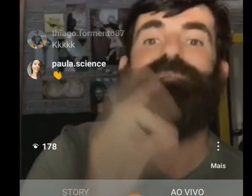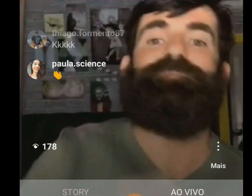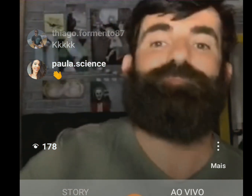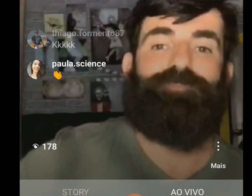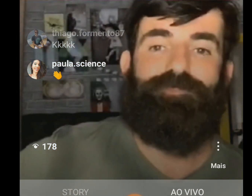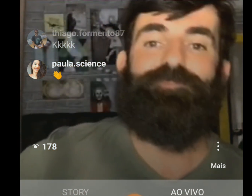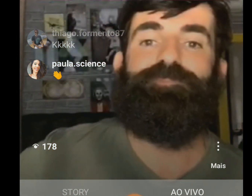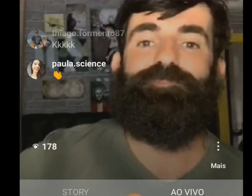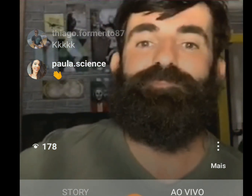certo?